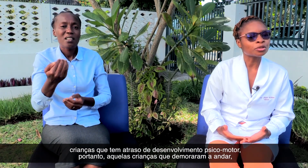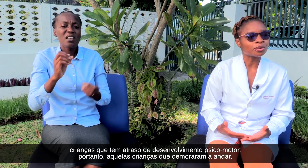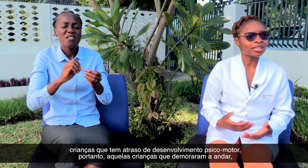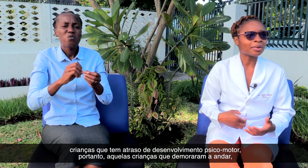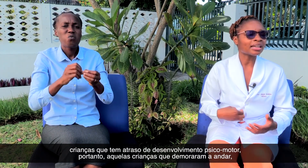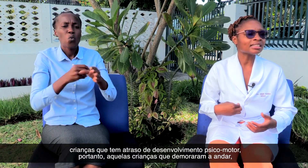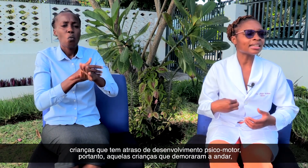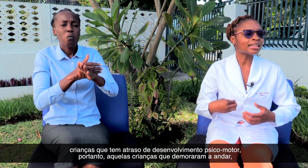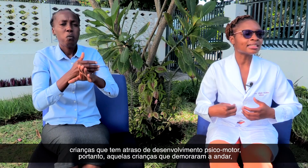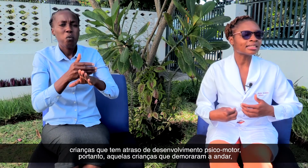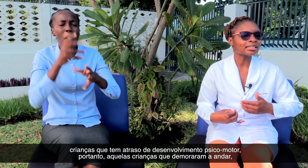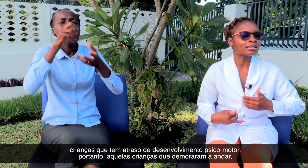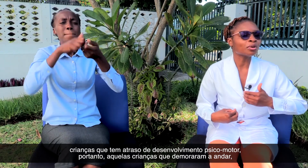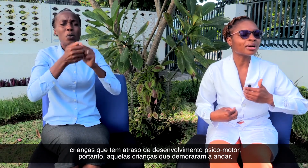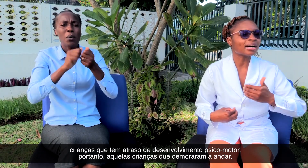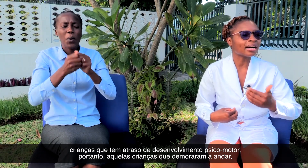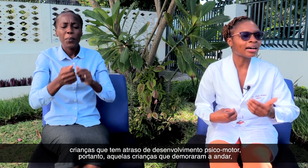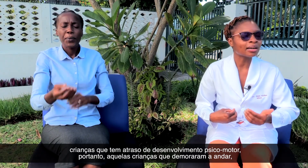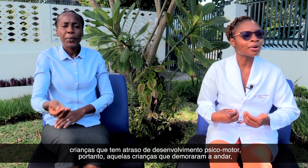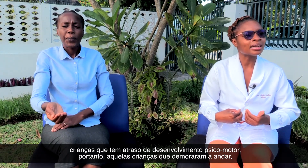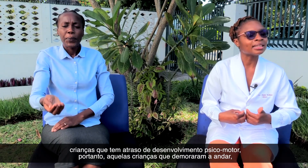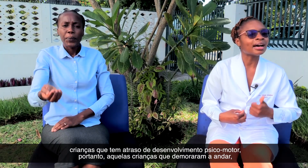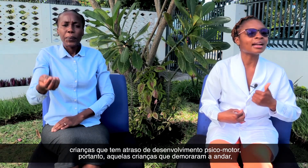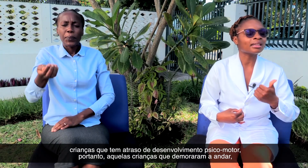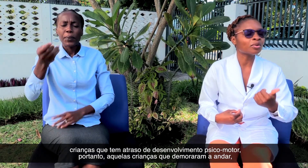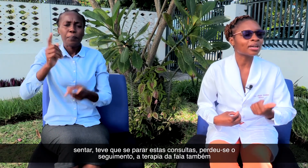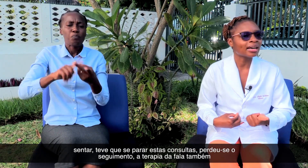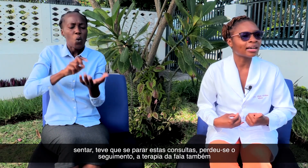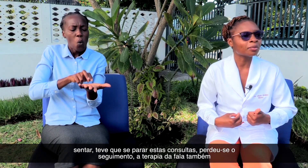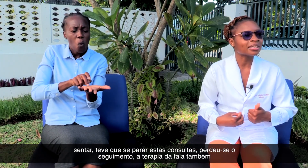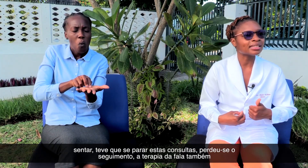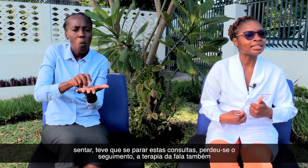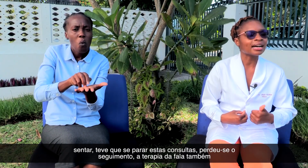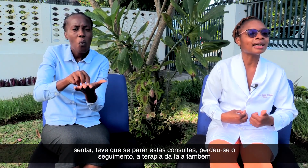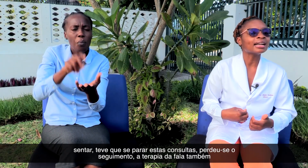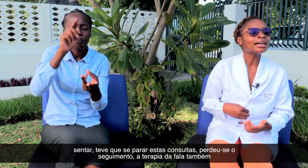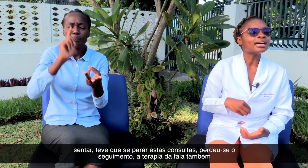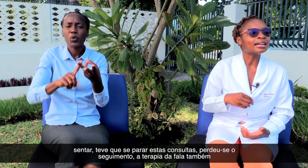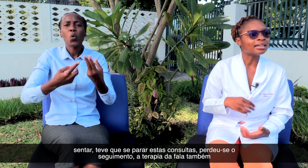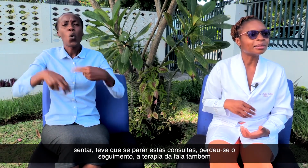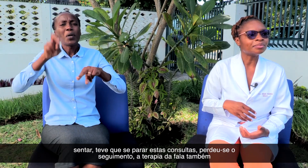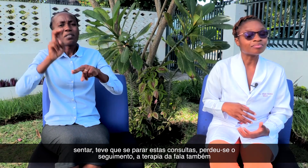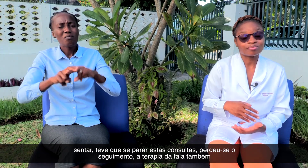psicomotor. Portanto, para aquelas crianças que demoraram a andar, demoraram para sentar,